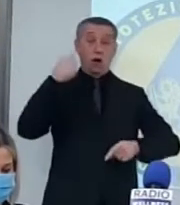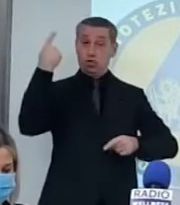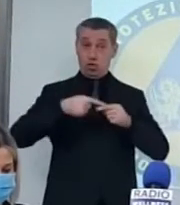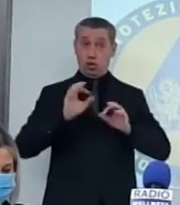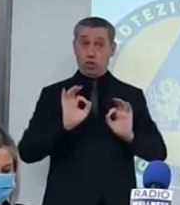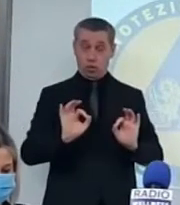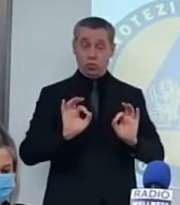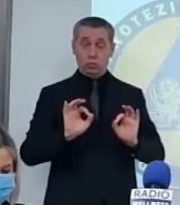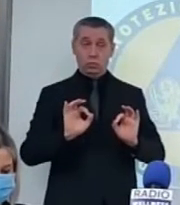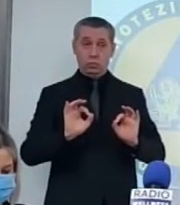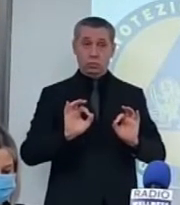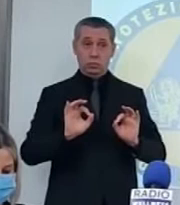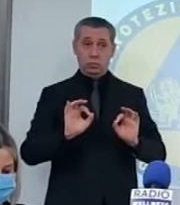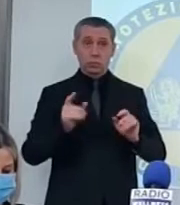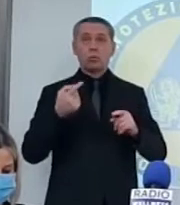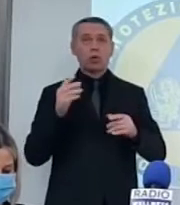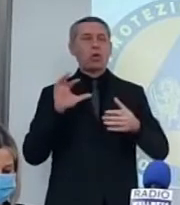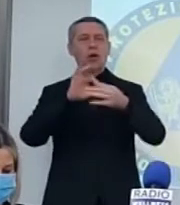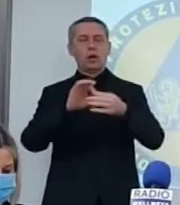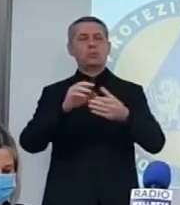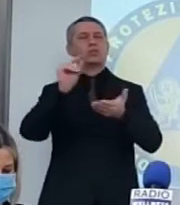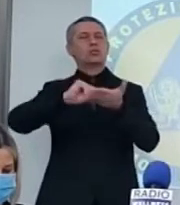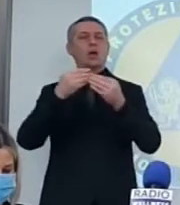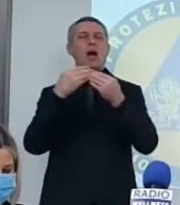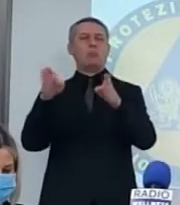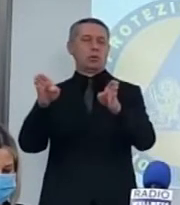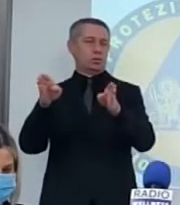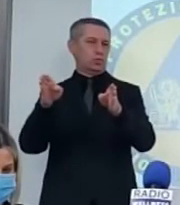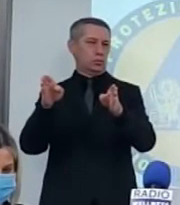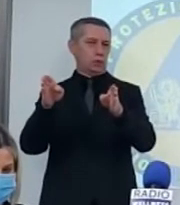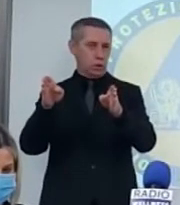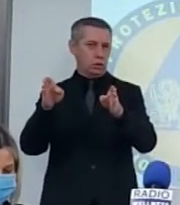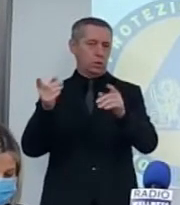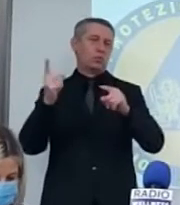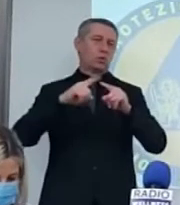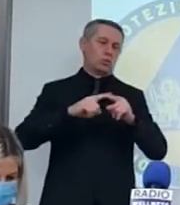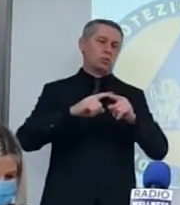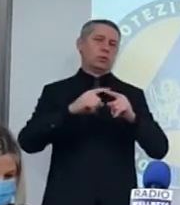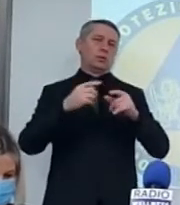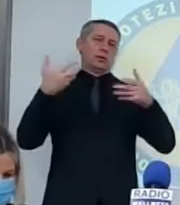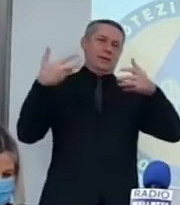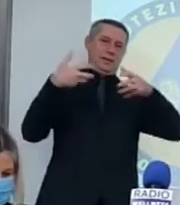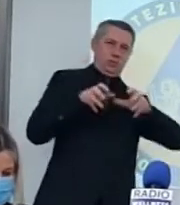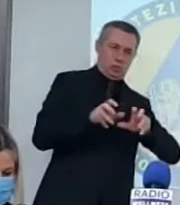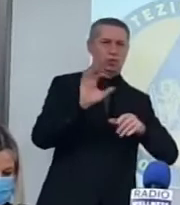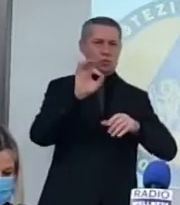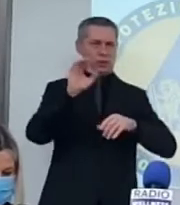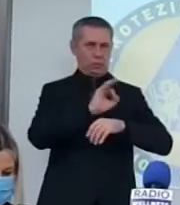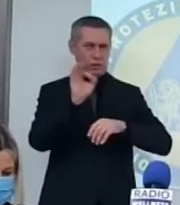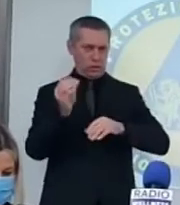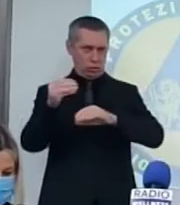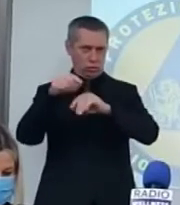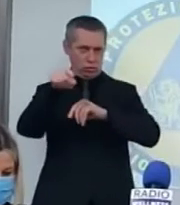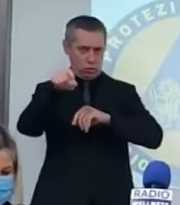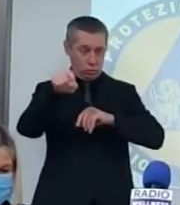questi proprie virtù dell'apertura della scuola e la riduzione a 50 per cento della capienza ne abbiamo aggiunti